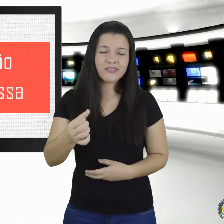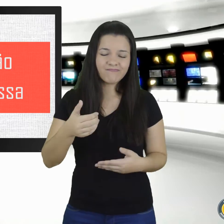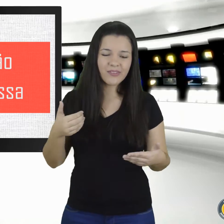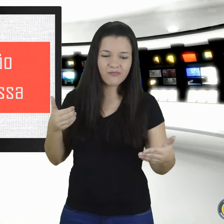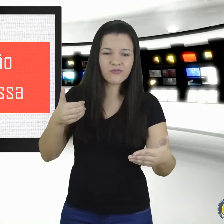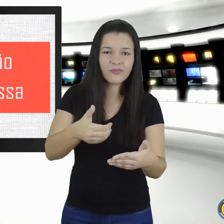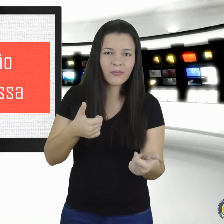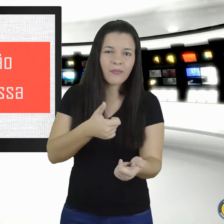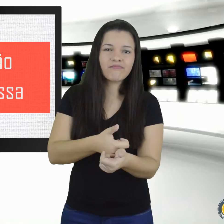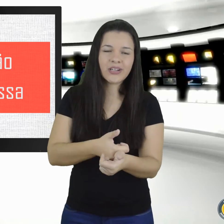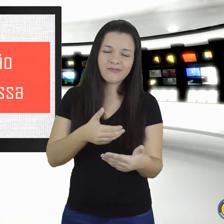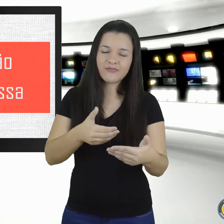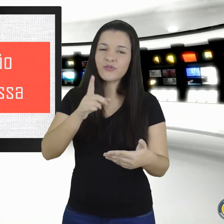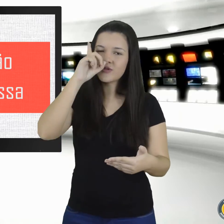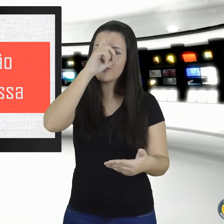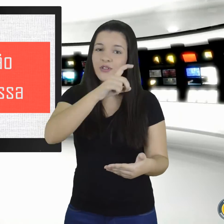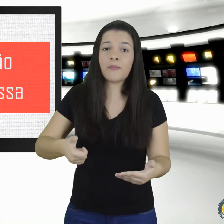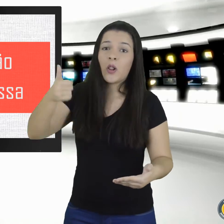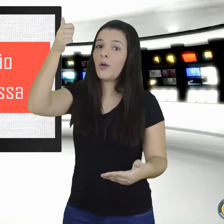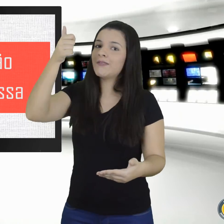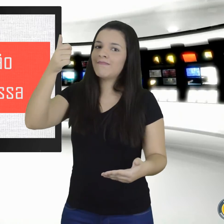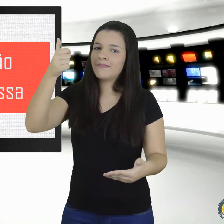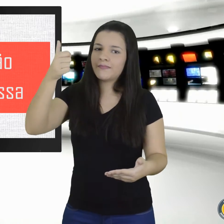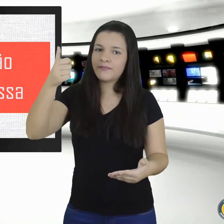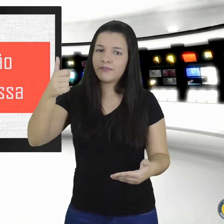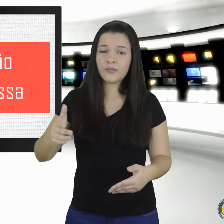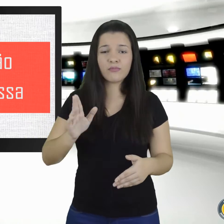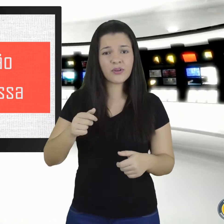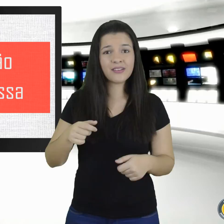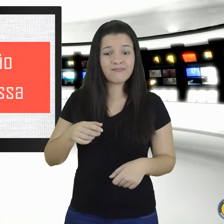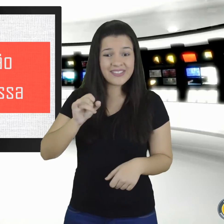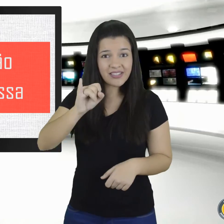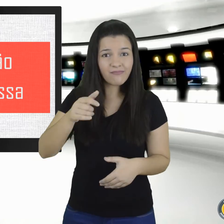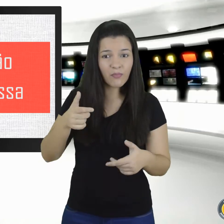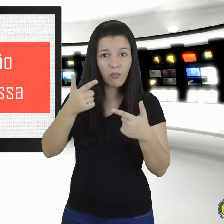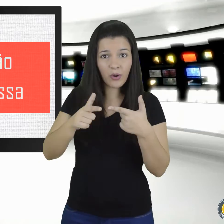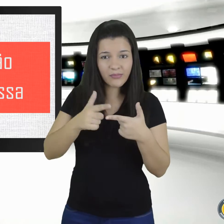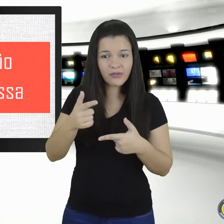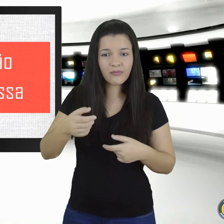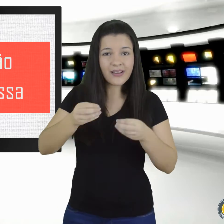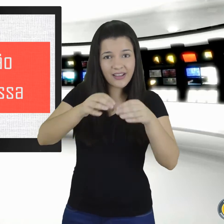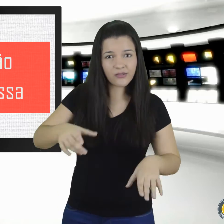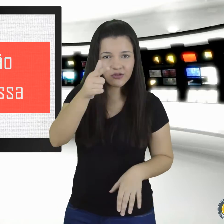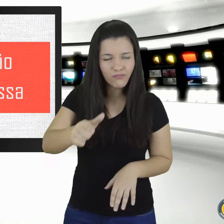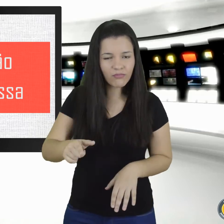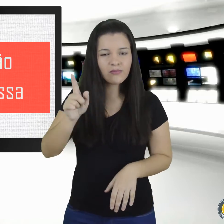prazo. Dessa forma, continuaremos a seguir o mesmo rigor administrativo, especialmente para